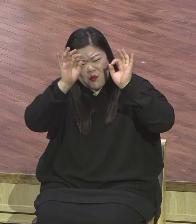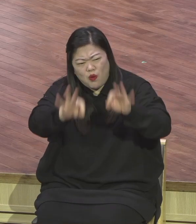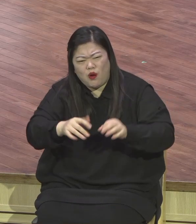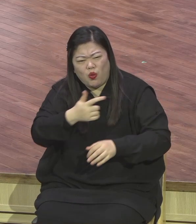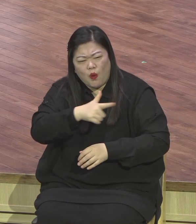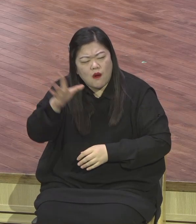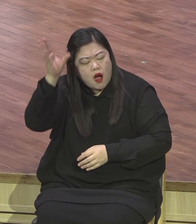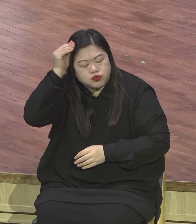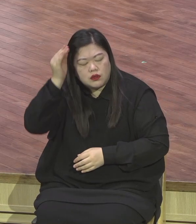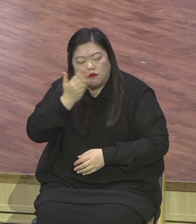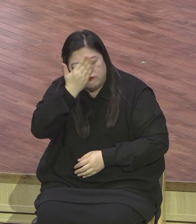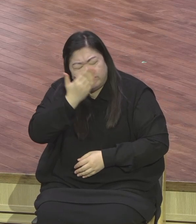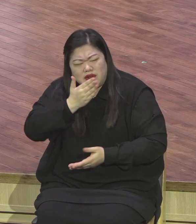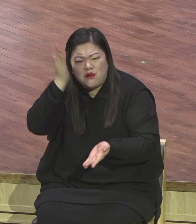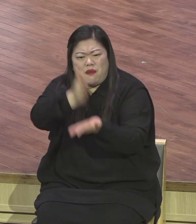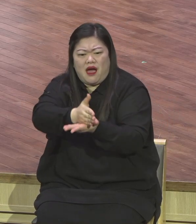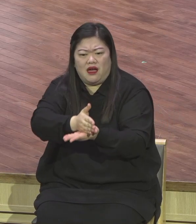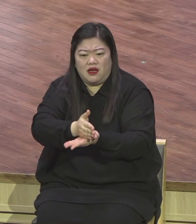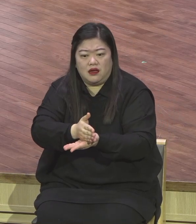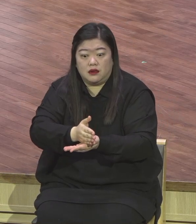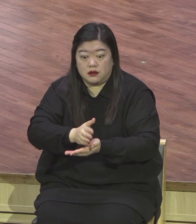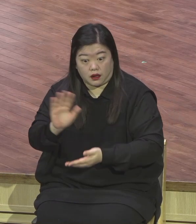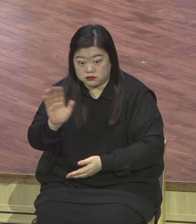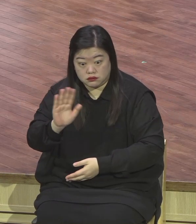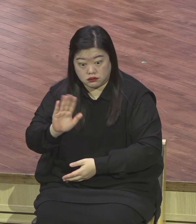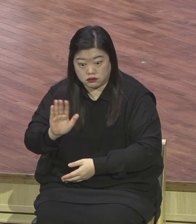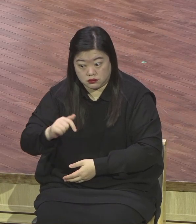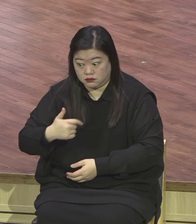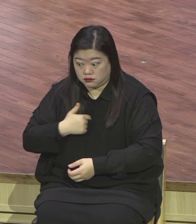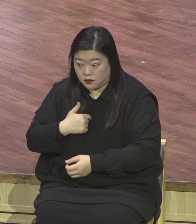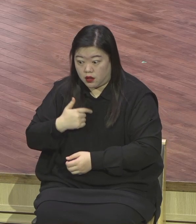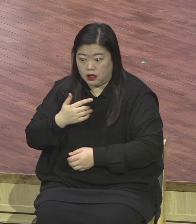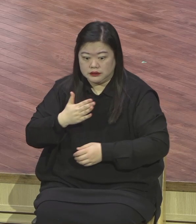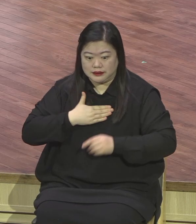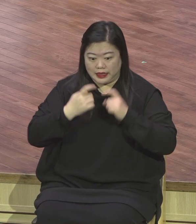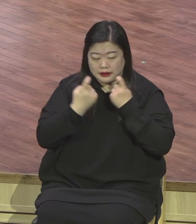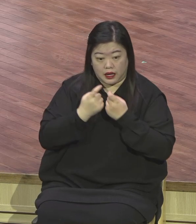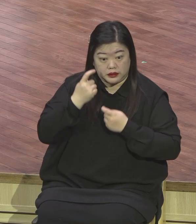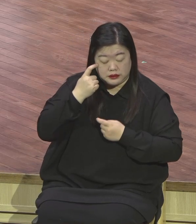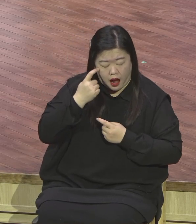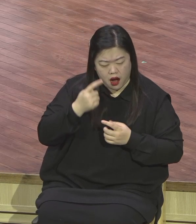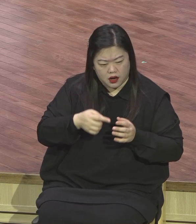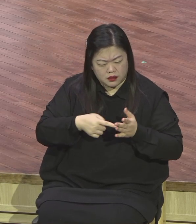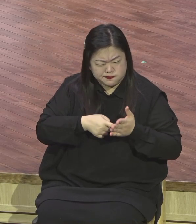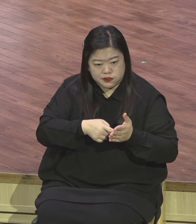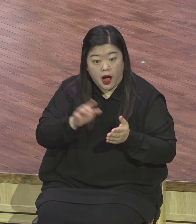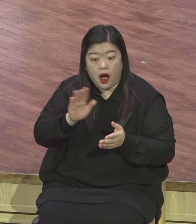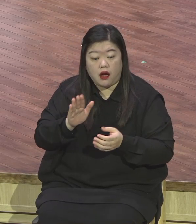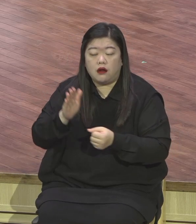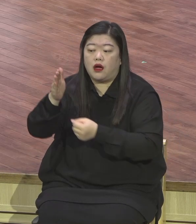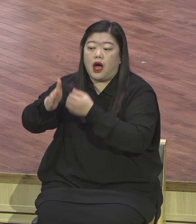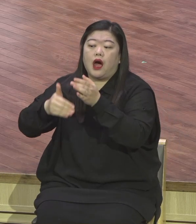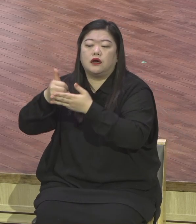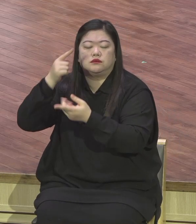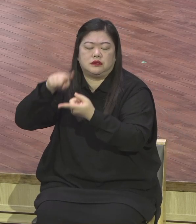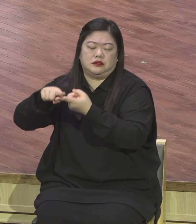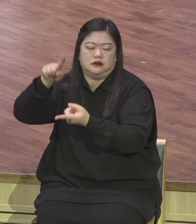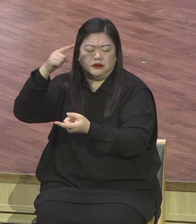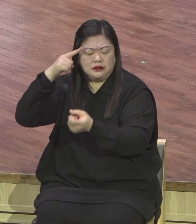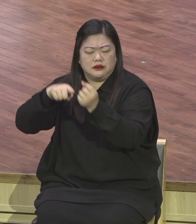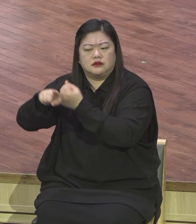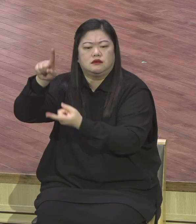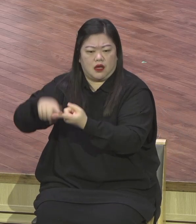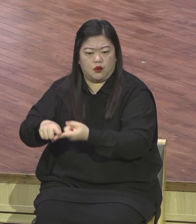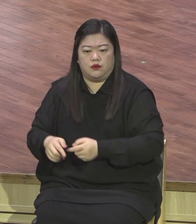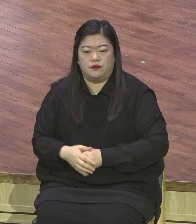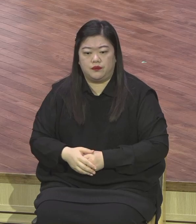그렇게 좀 사세요. 그 성인도 잘 받아요. 내 생각이 많고 내 생각이 많으면요 평생 안 맞을 수가 있어요. 틀린 시기는